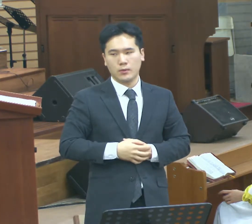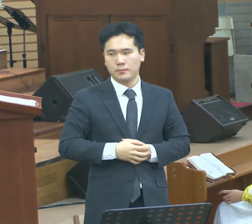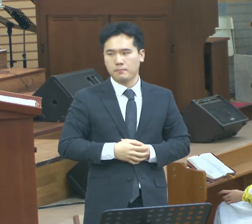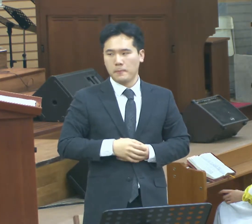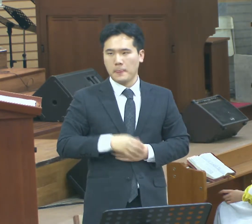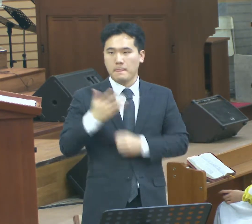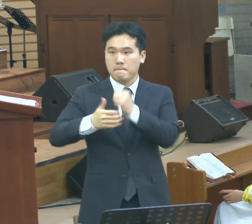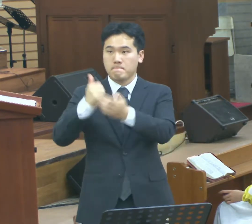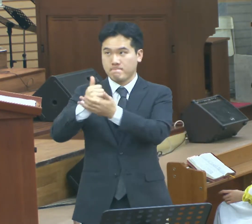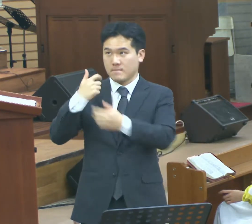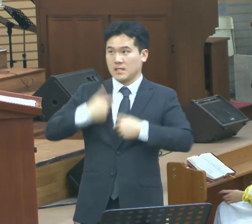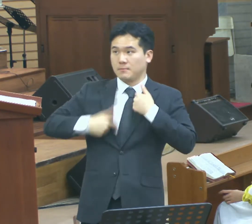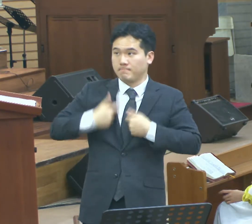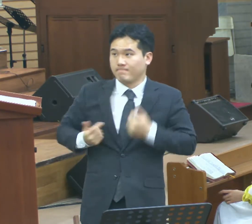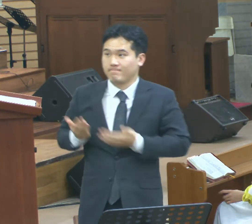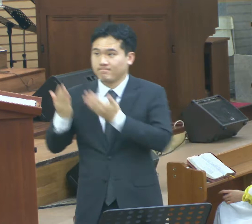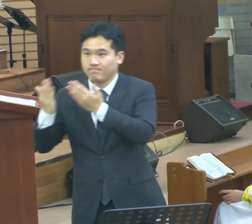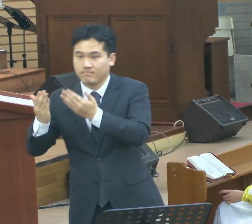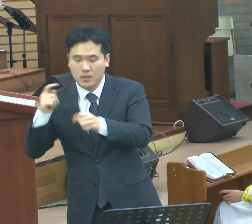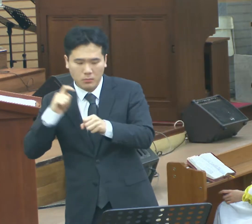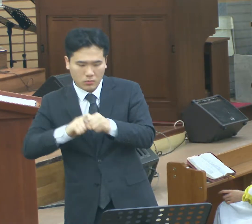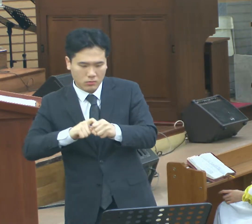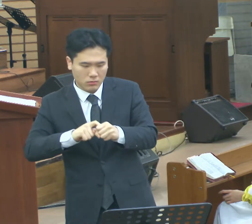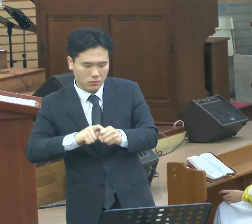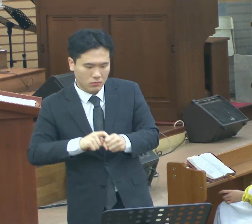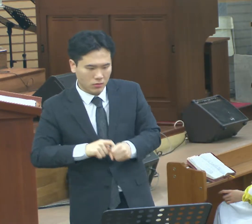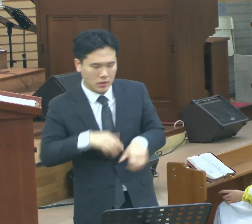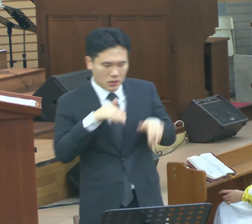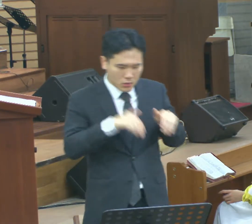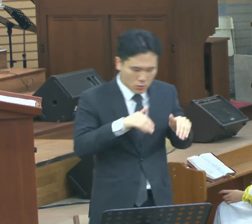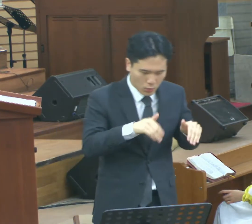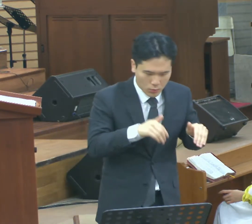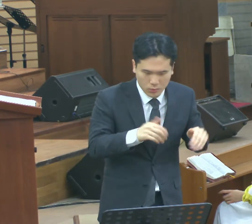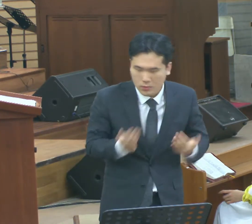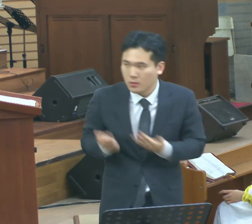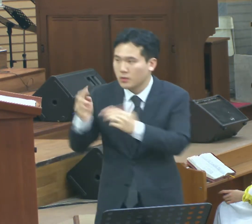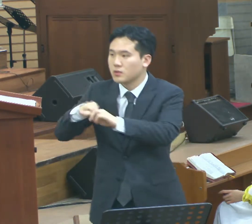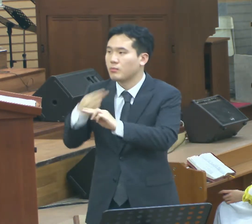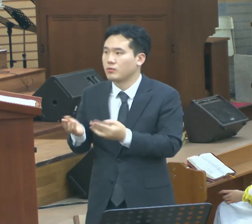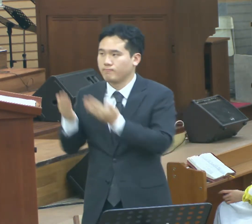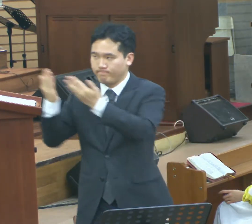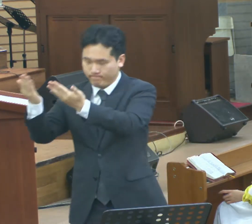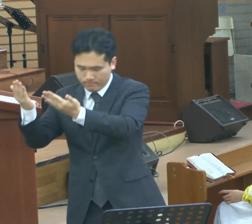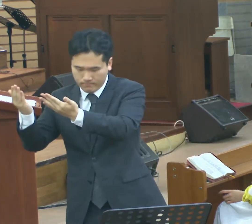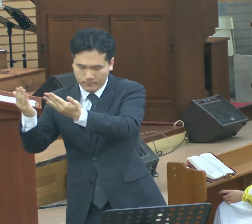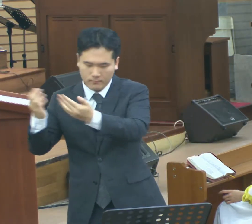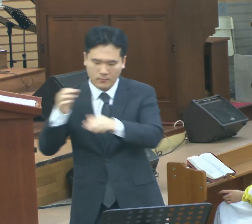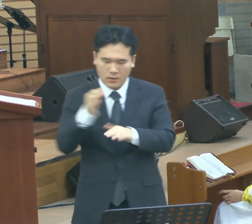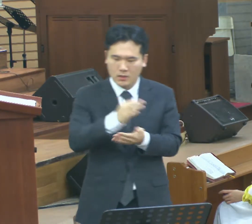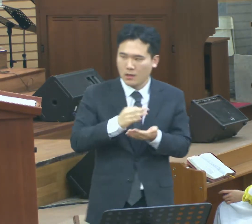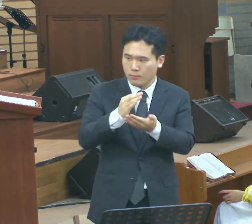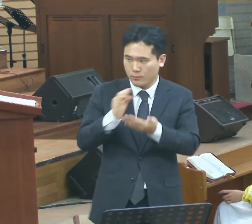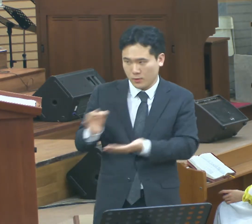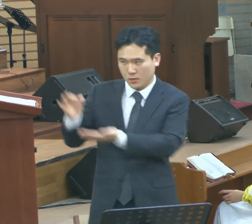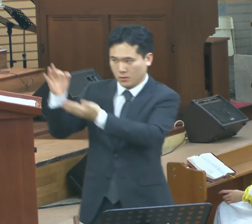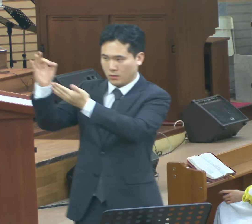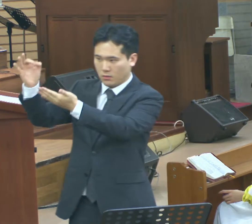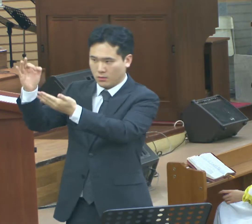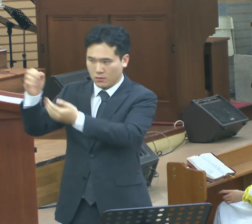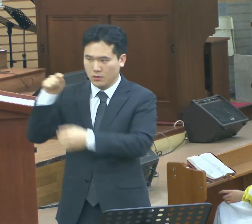그분을 기쁘시게 해드리기 위해서 신하가 왕에게 드리는 선물이 예물이거든요. 그 예물을 들고 그의 궁정에,